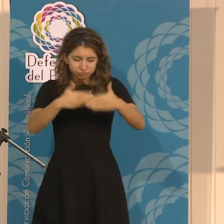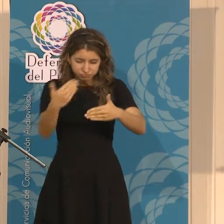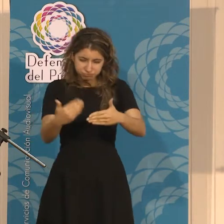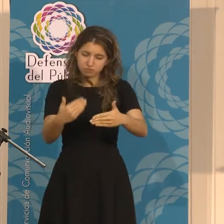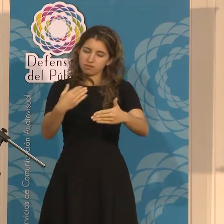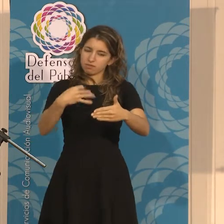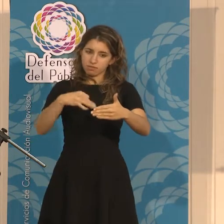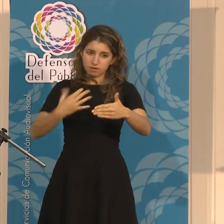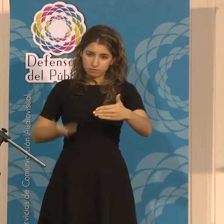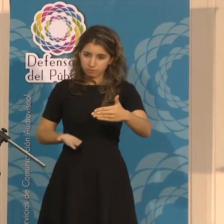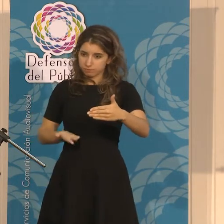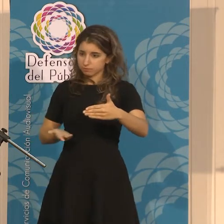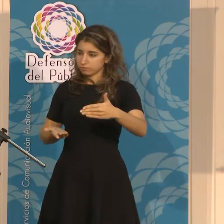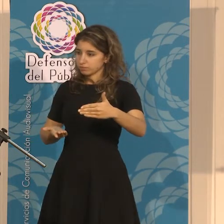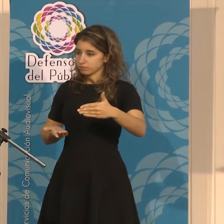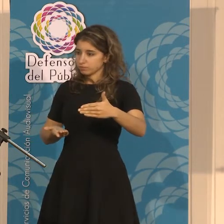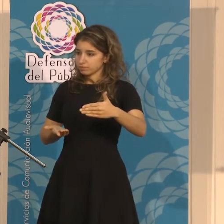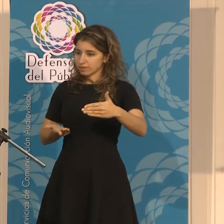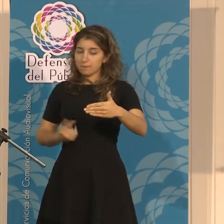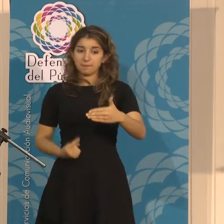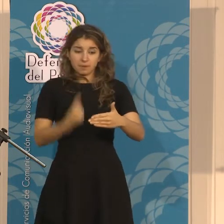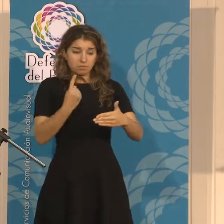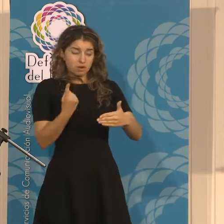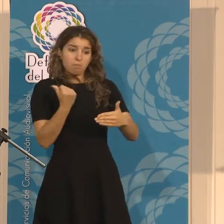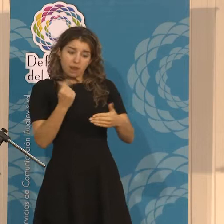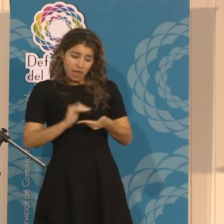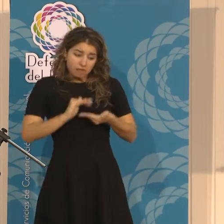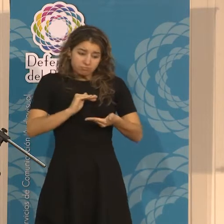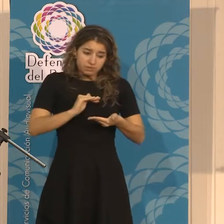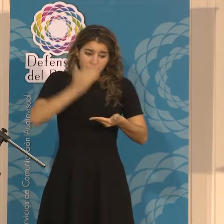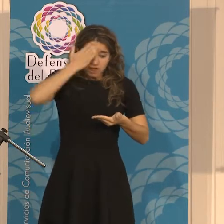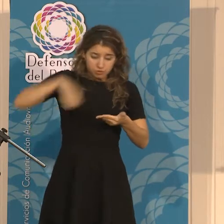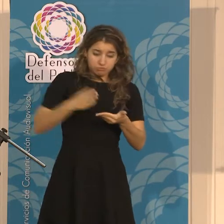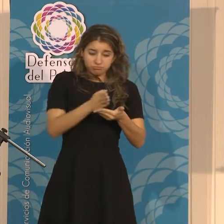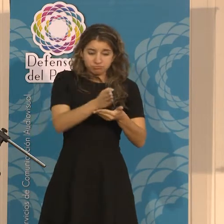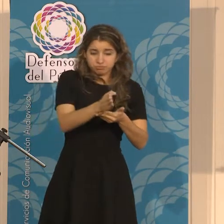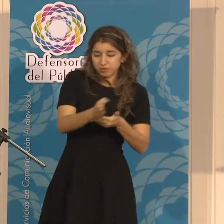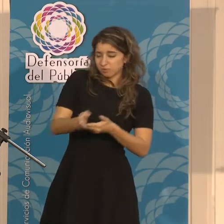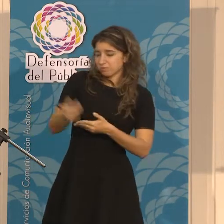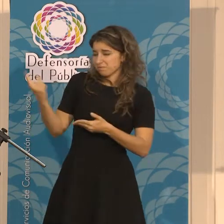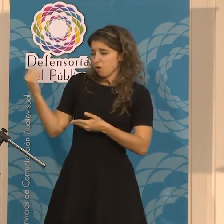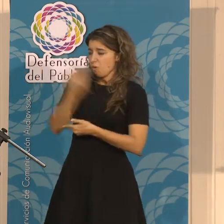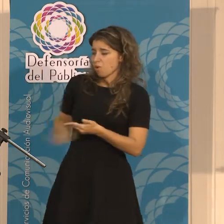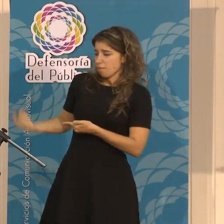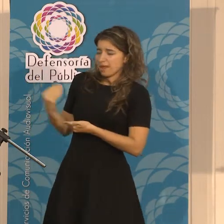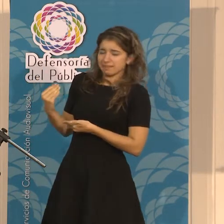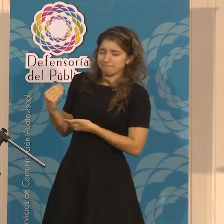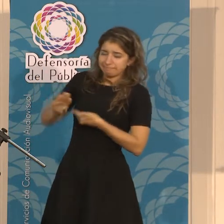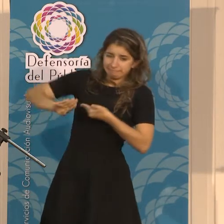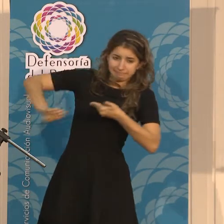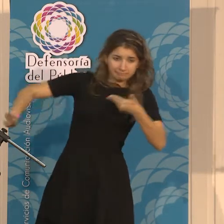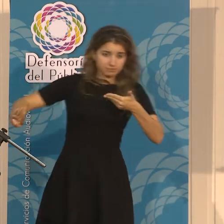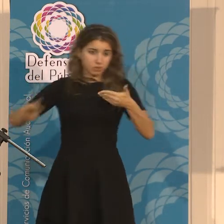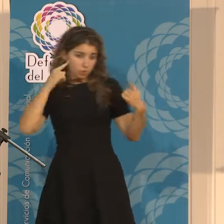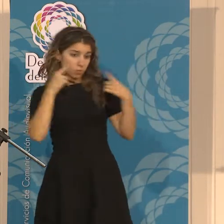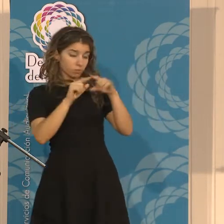primero esa sostenibilidad quizás después sustentabilidad para no depender siempre de los fondos públicos y esto implicará no